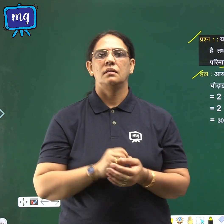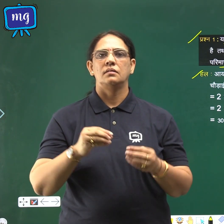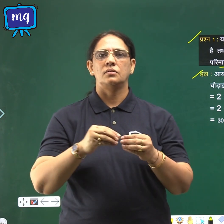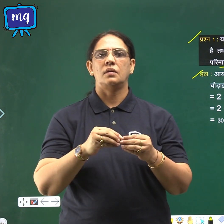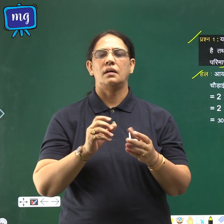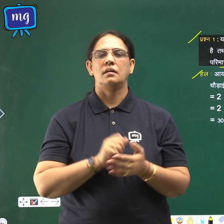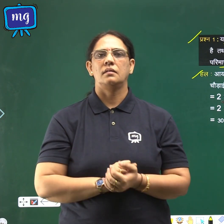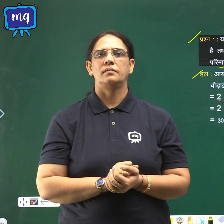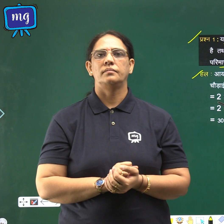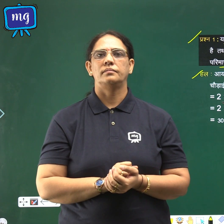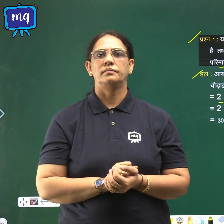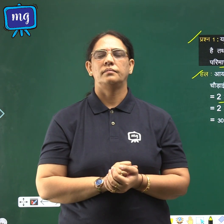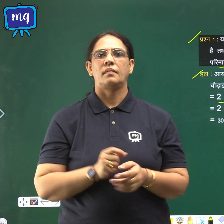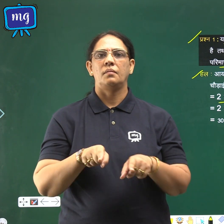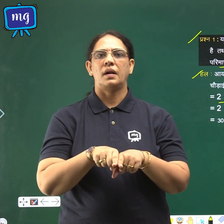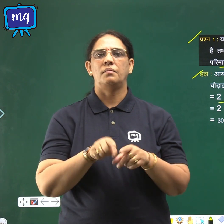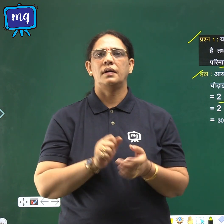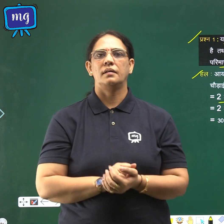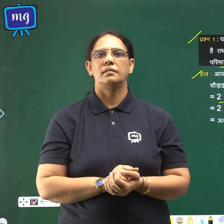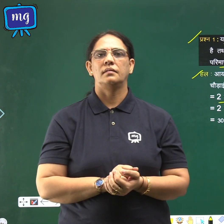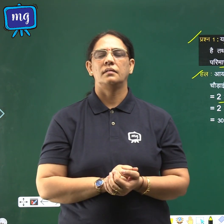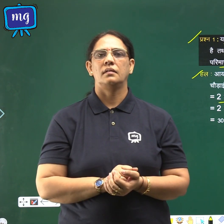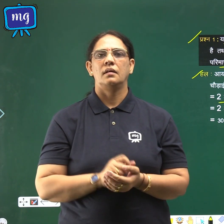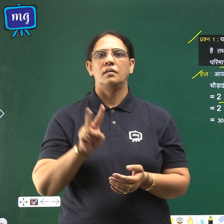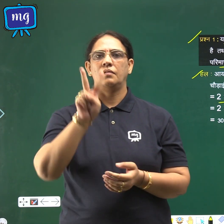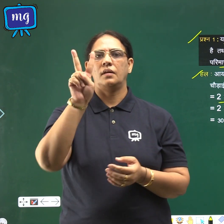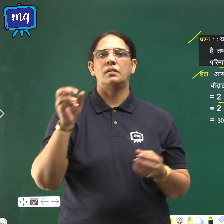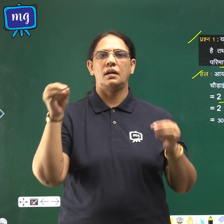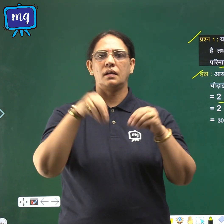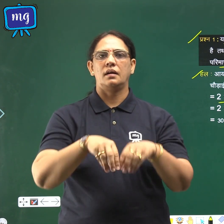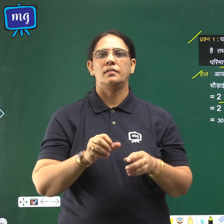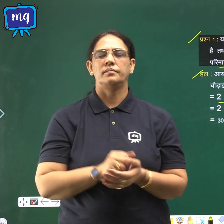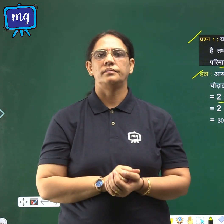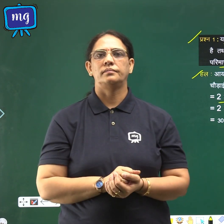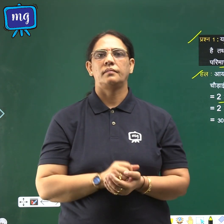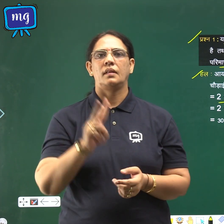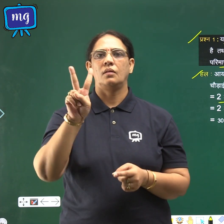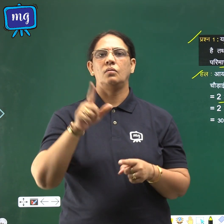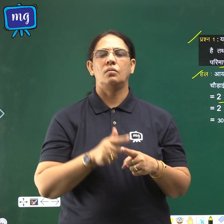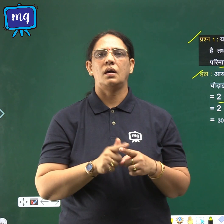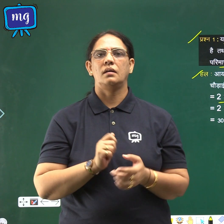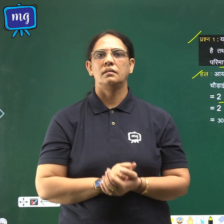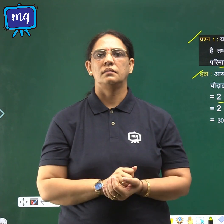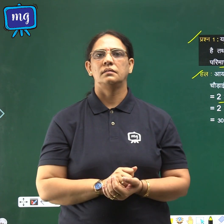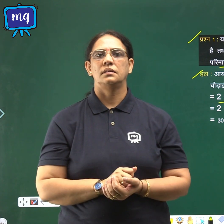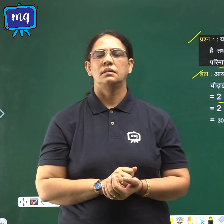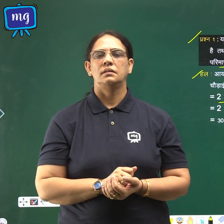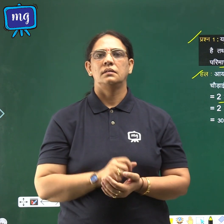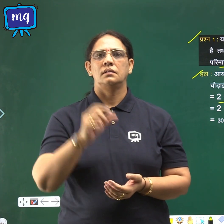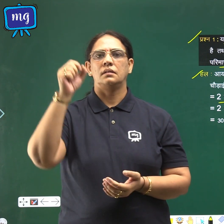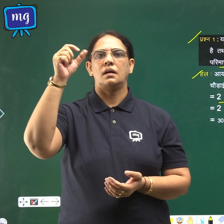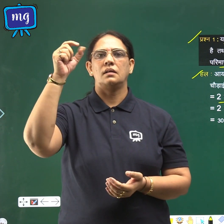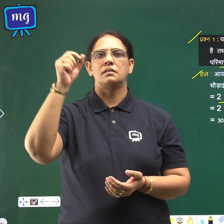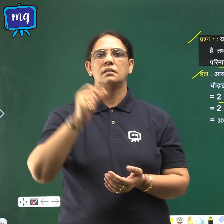चौड़ाई बराबर, मान रखेंगे 2 गुना